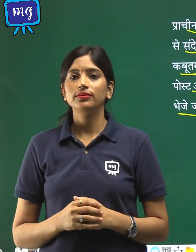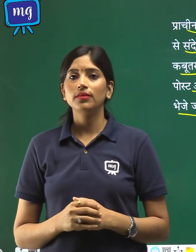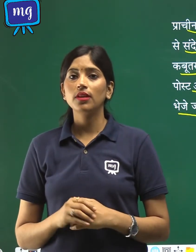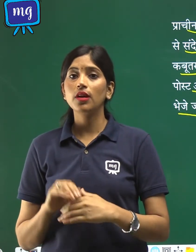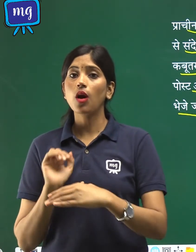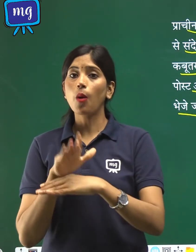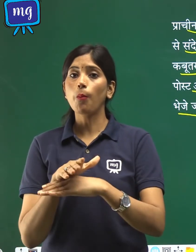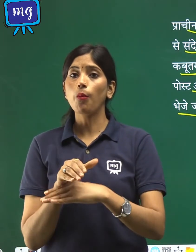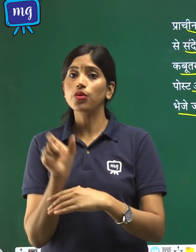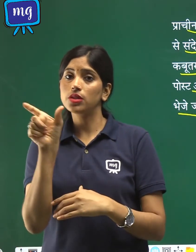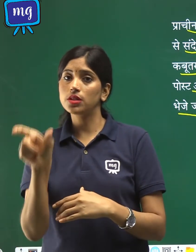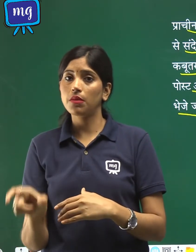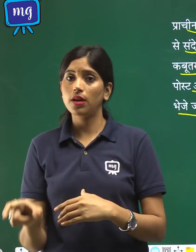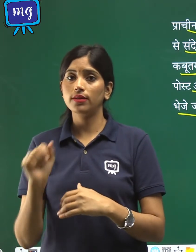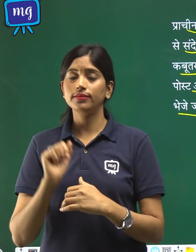पोस्टमैन